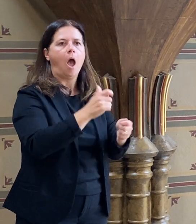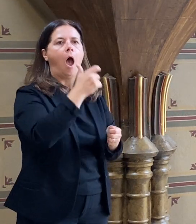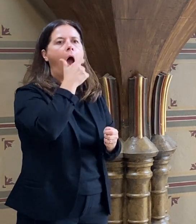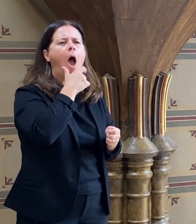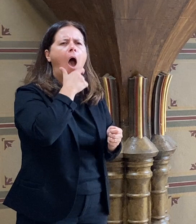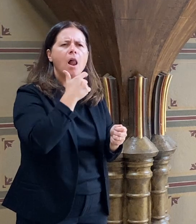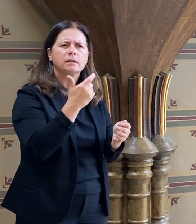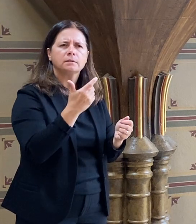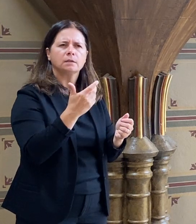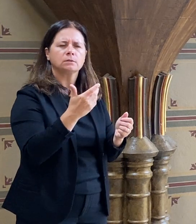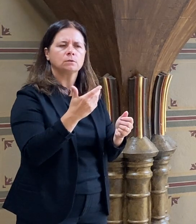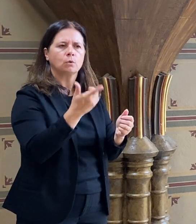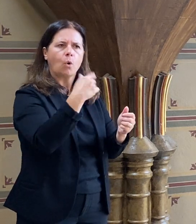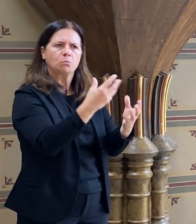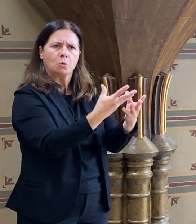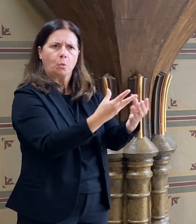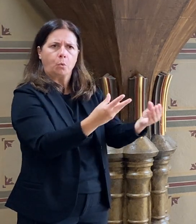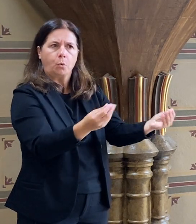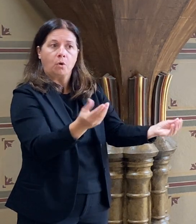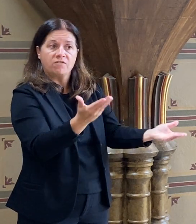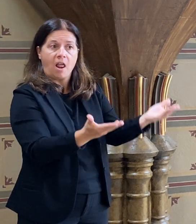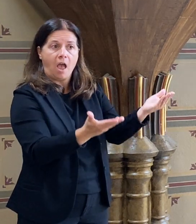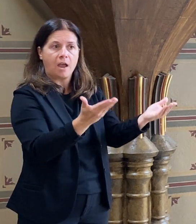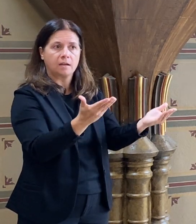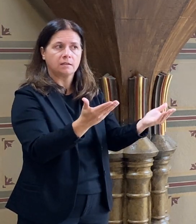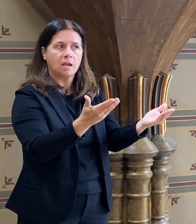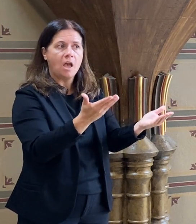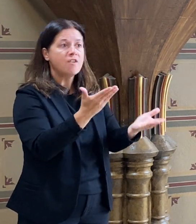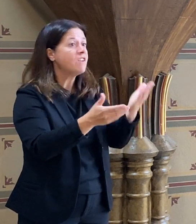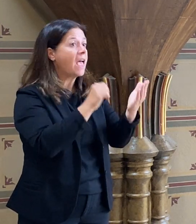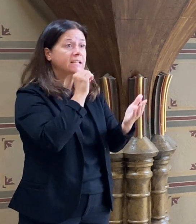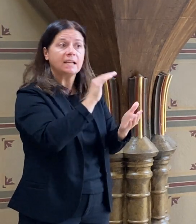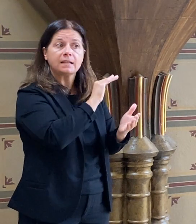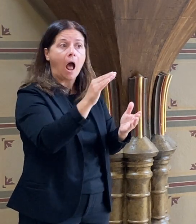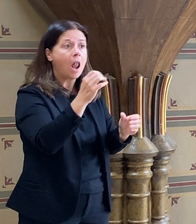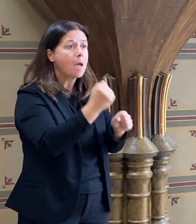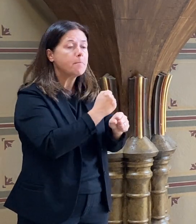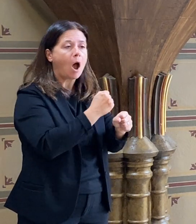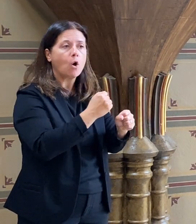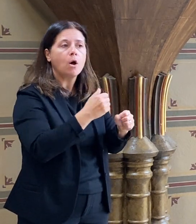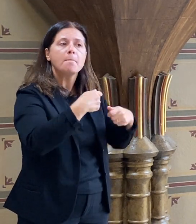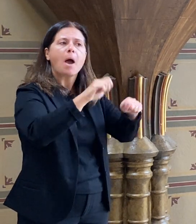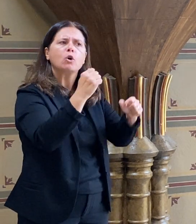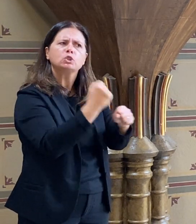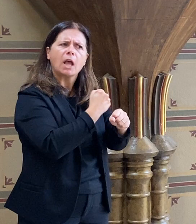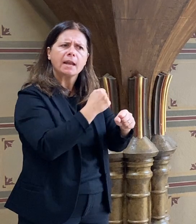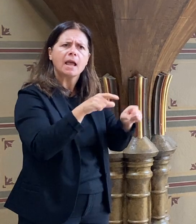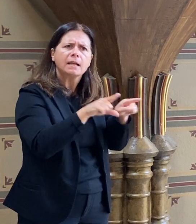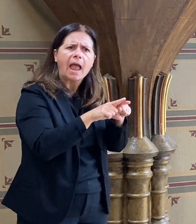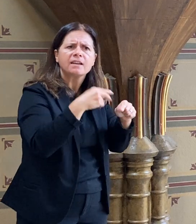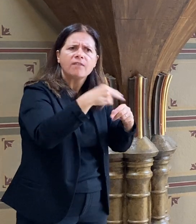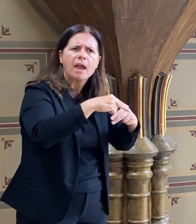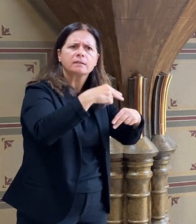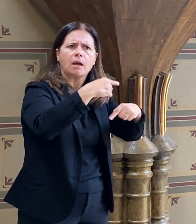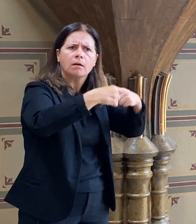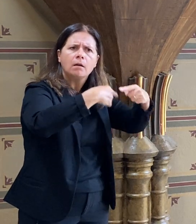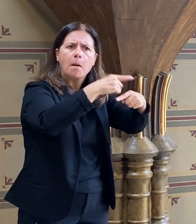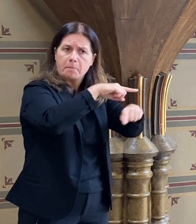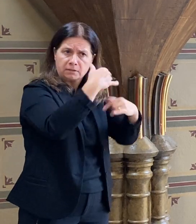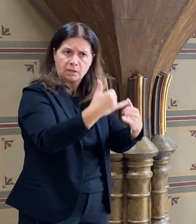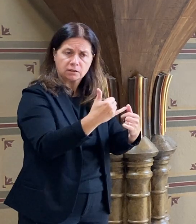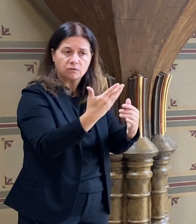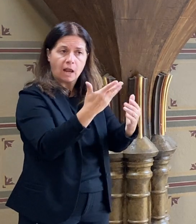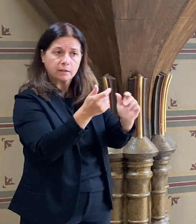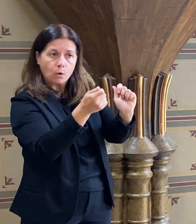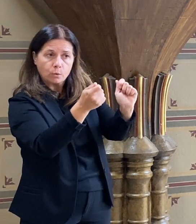Altes wird vergehen. Vielleicht nicht alle Bausteine genauso weiter eingesetzt werden wie bisher.